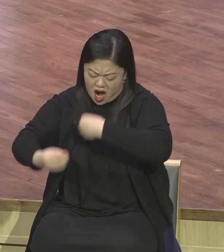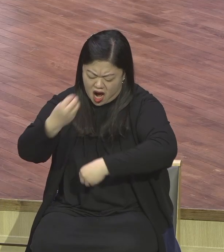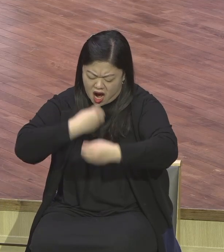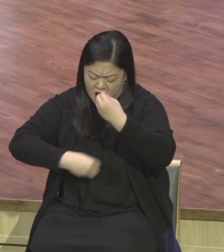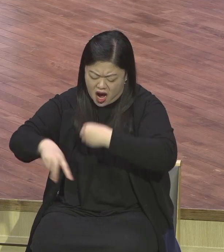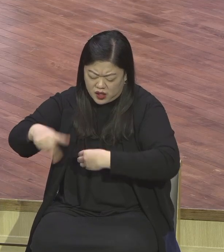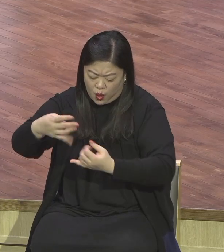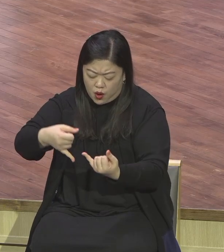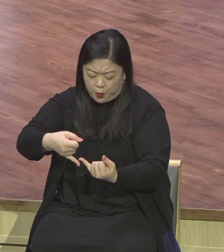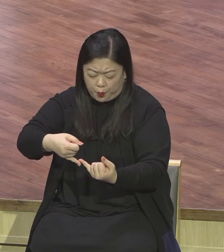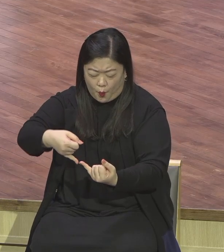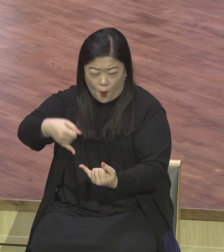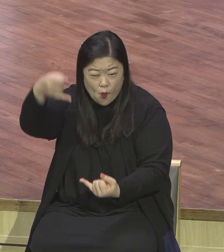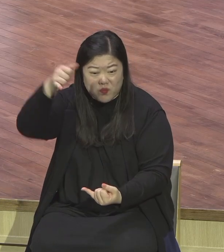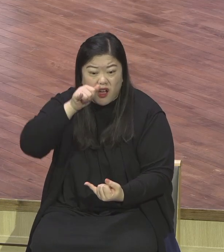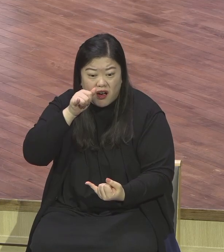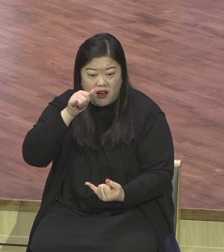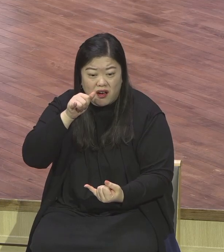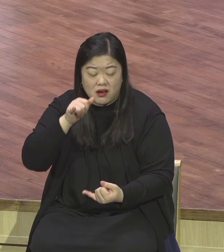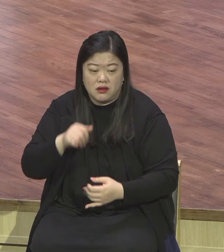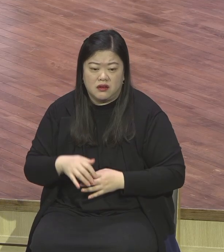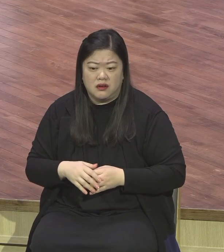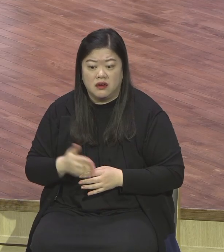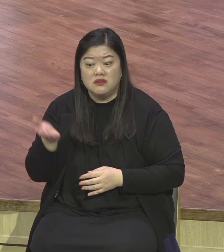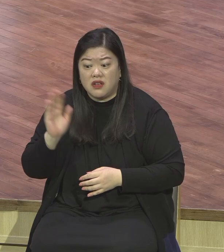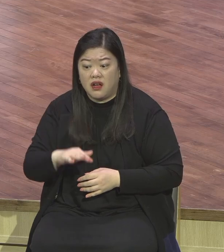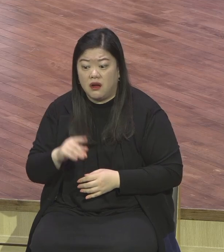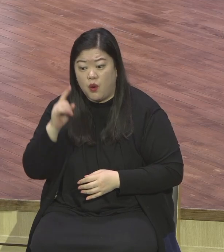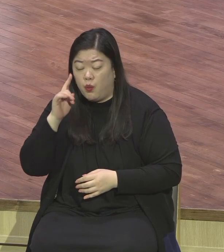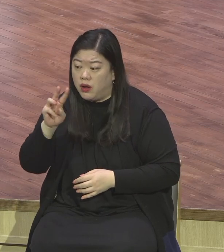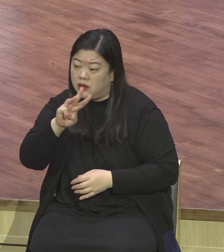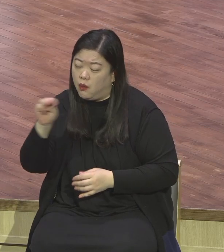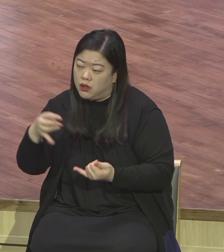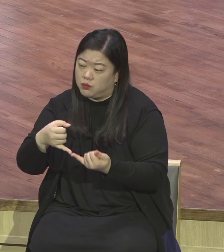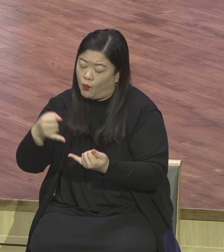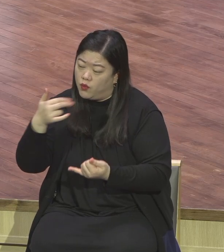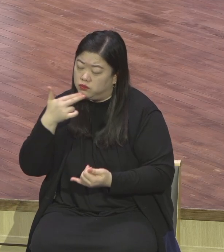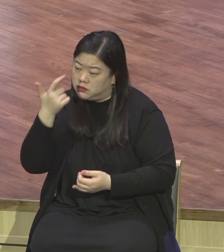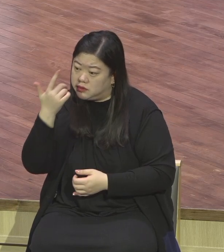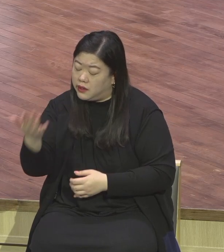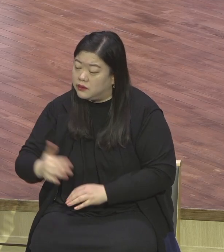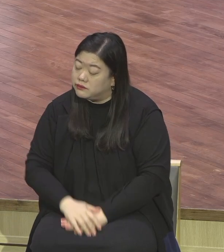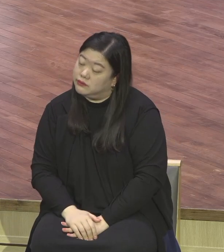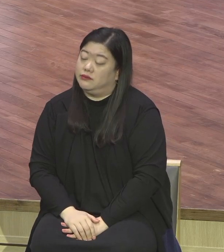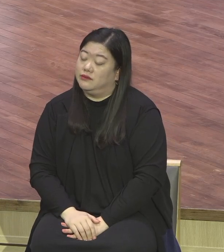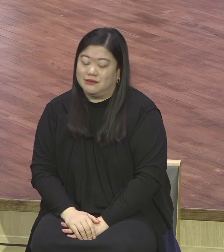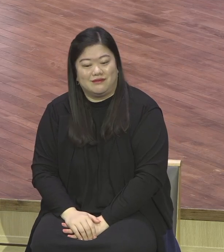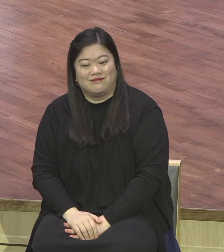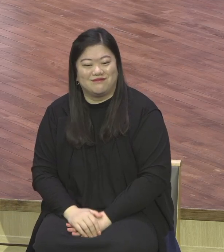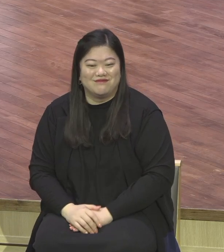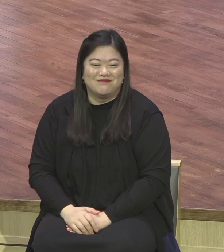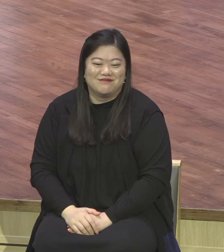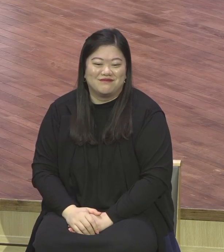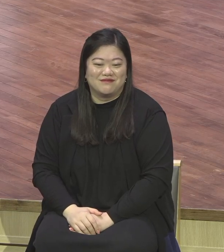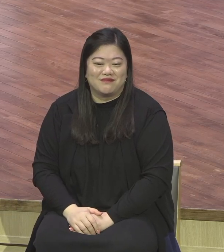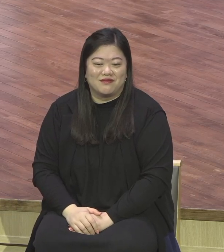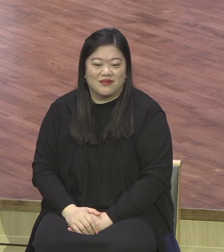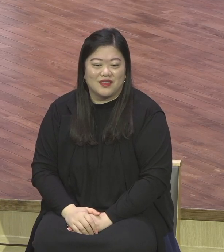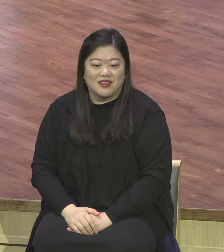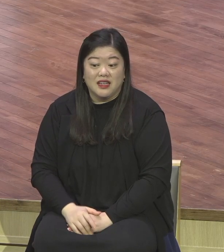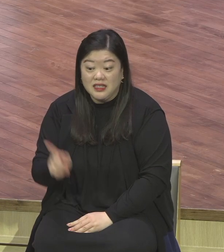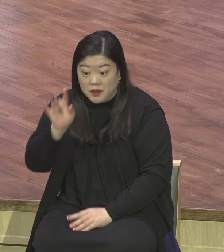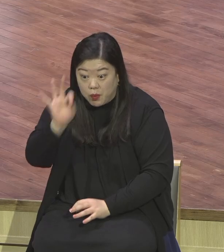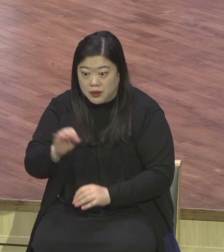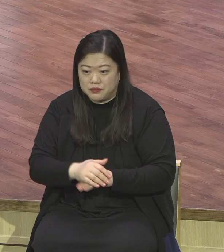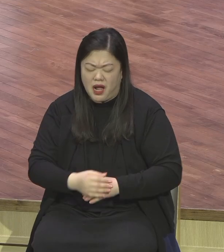이것도 안 좋은 거예요 너무 예민해가지고 모든 게 너무 사사건건의 상처야